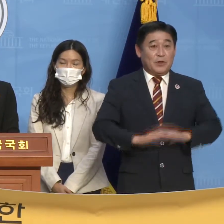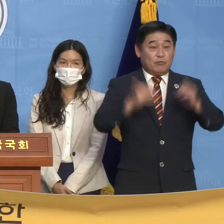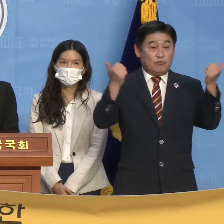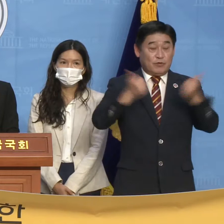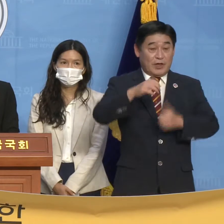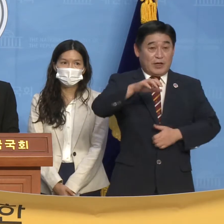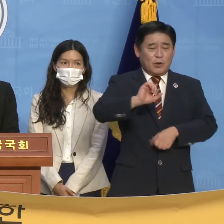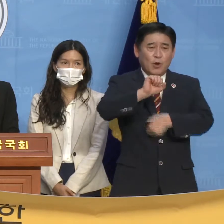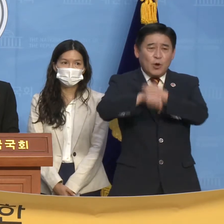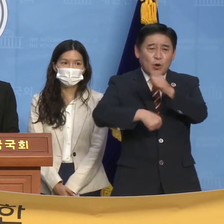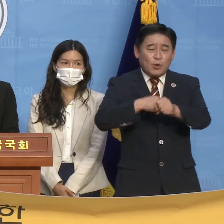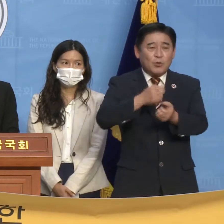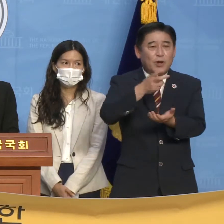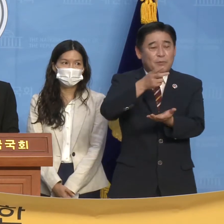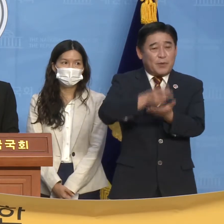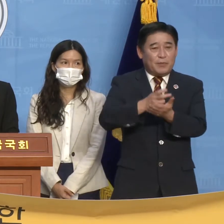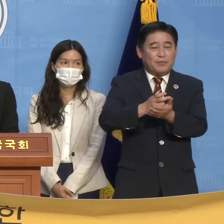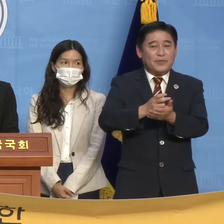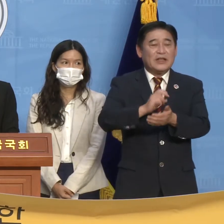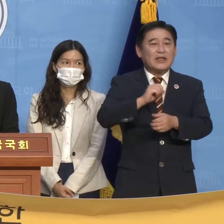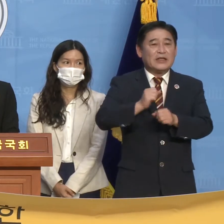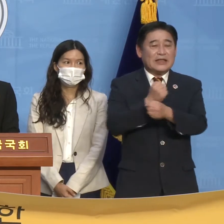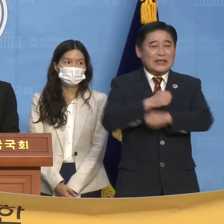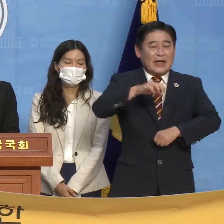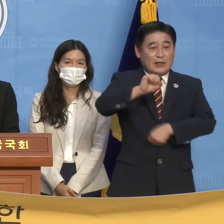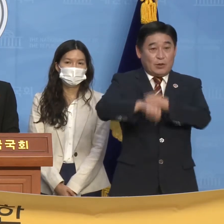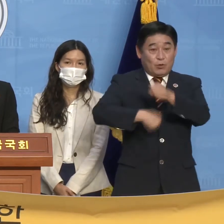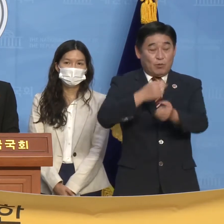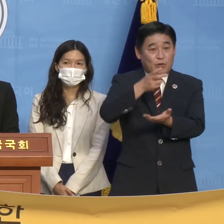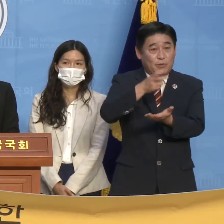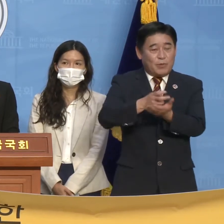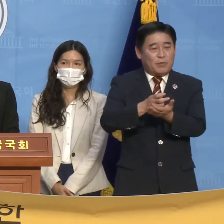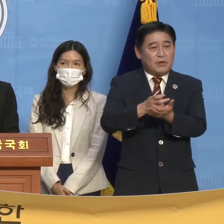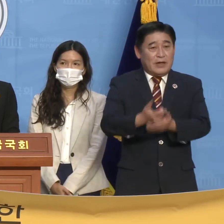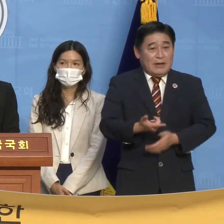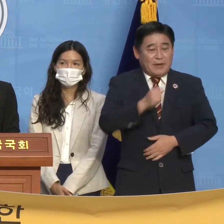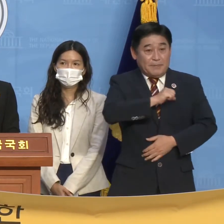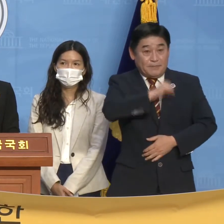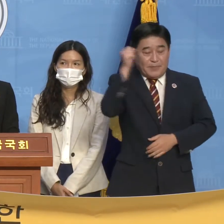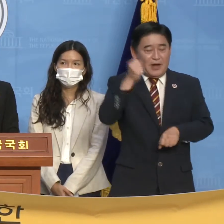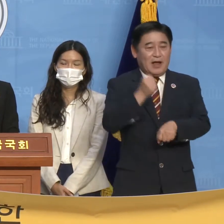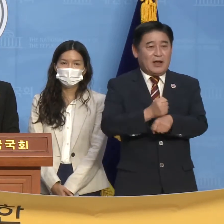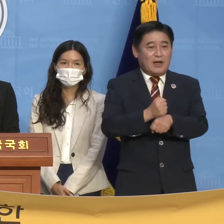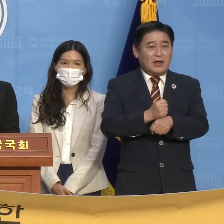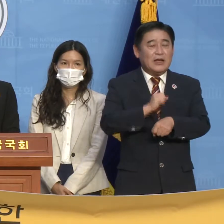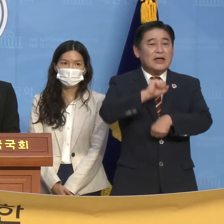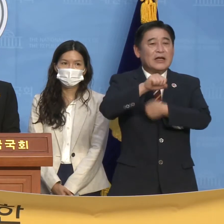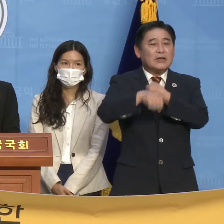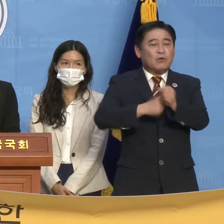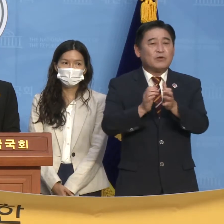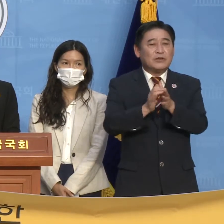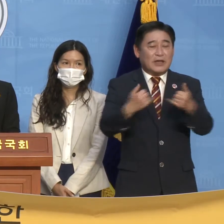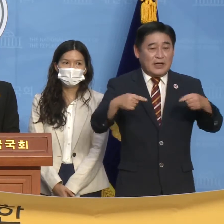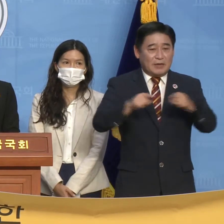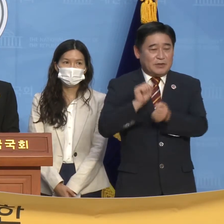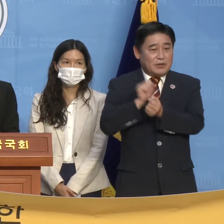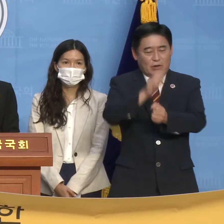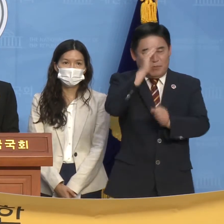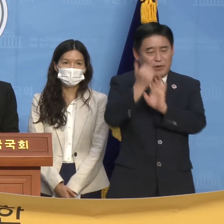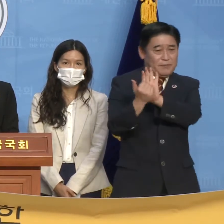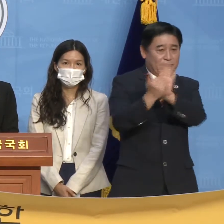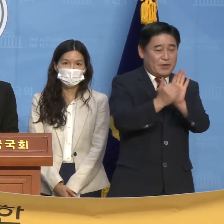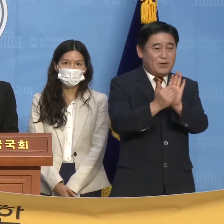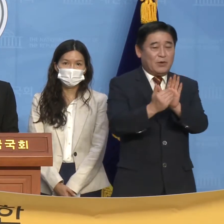국회에서 동물원 수족관법과 야생생물법에 조속히 통과하여 인수공통 감염병 발생의